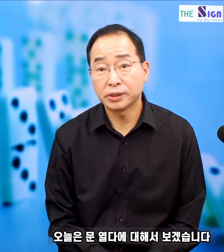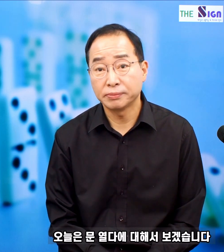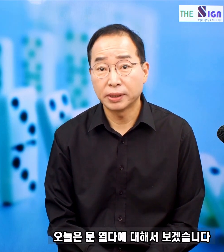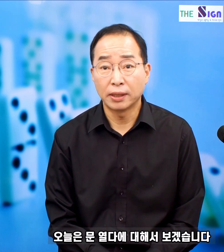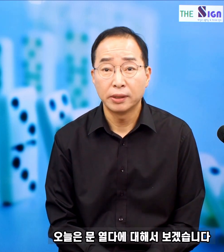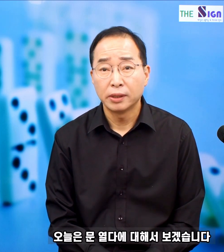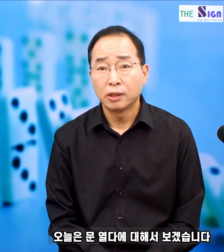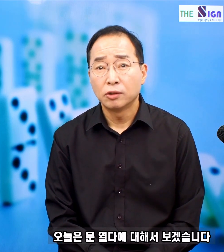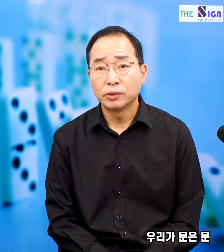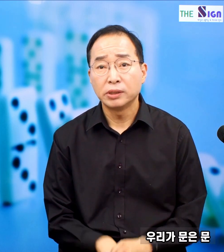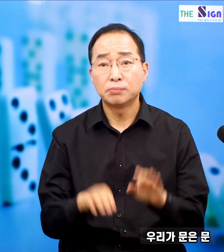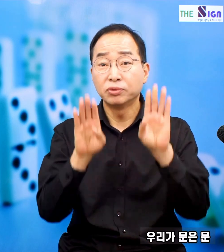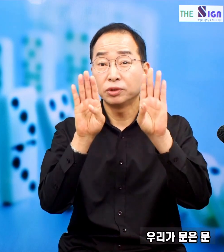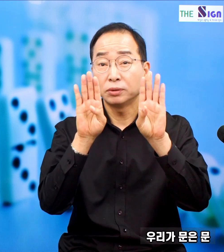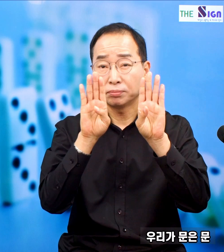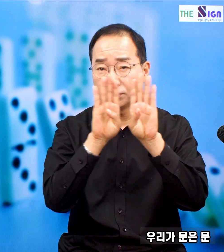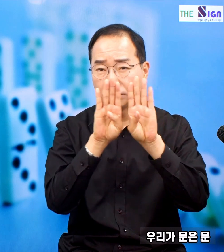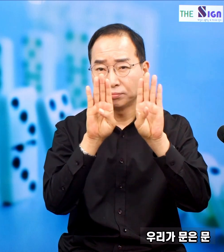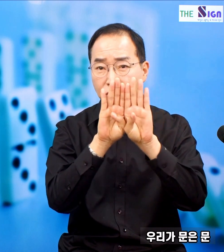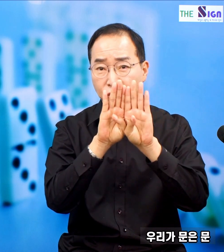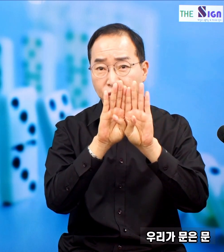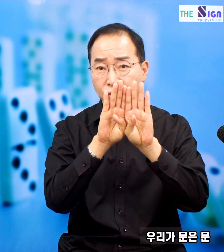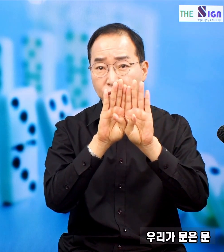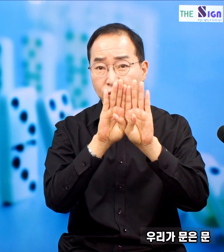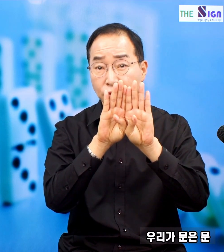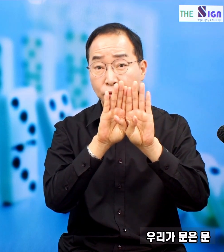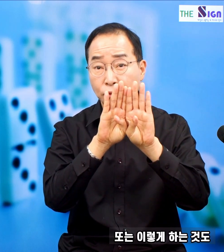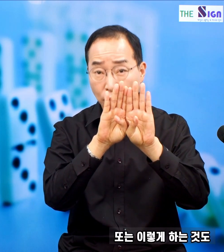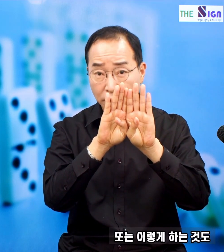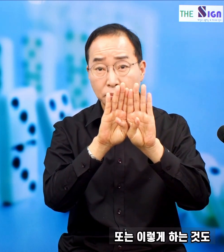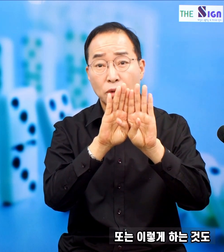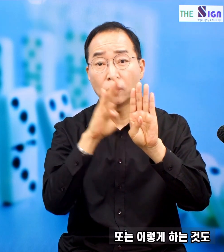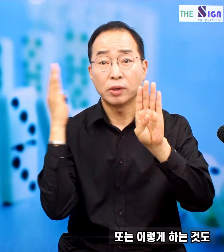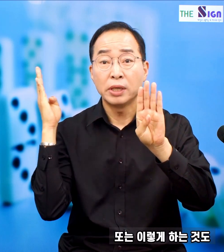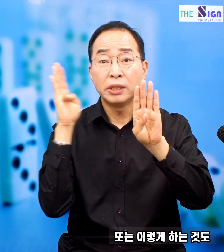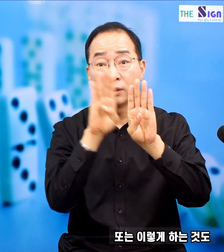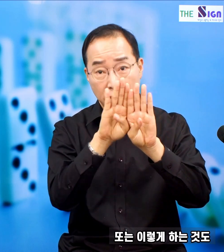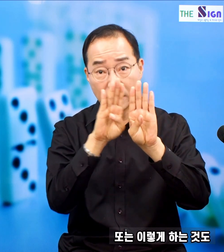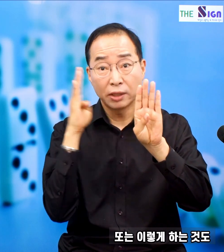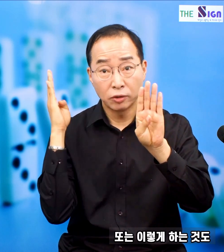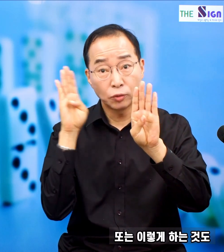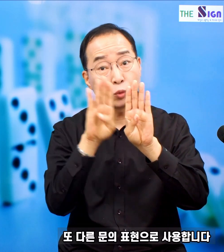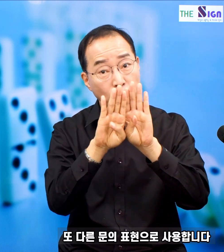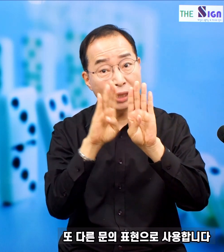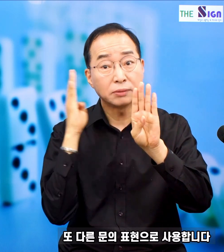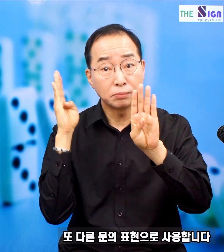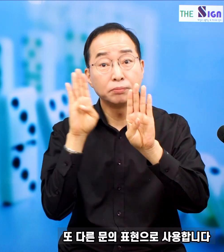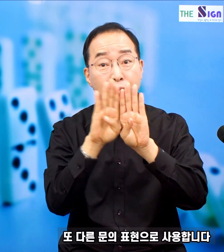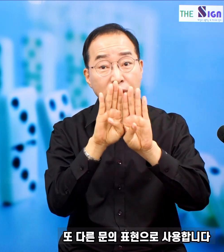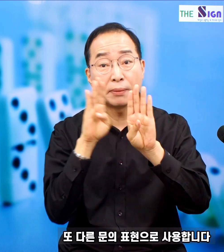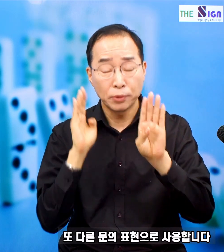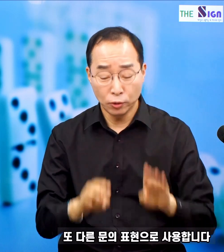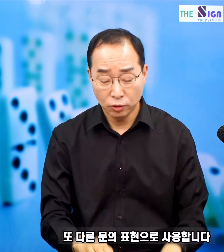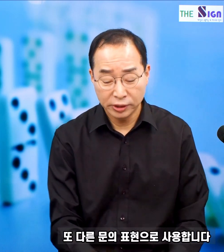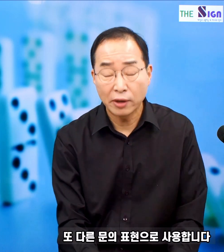보겠습니다. 우리가 이제 문은 문 또는 뭐 이렇게 하는 것도 또 다른 문의 표현으로